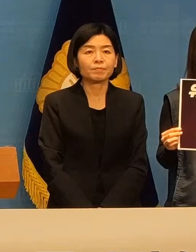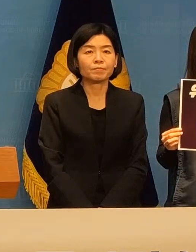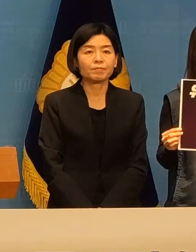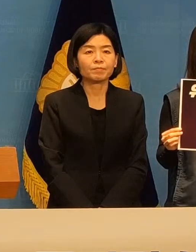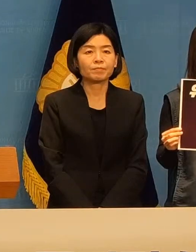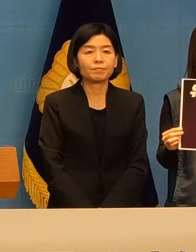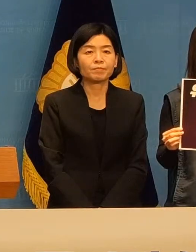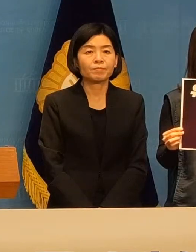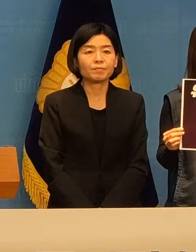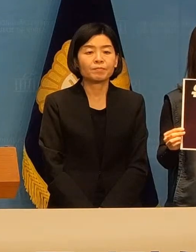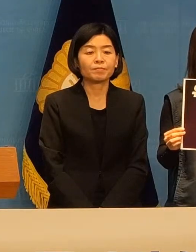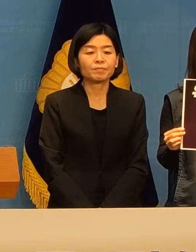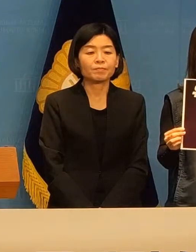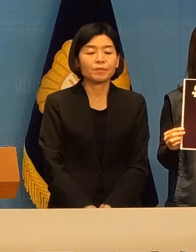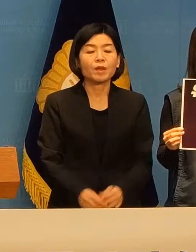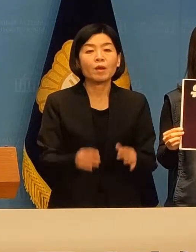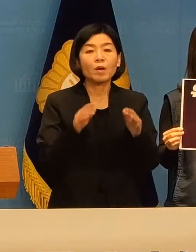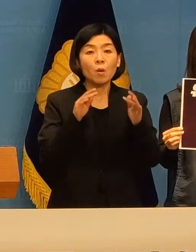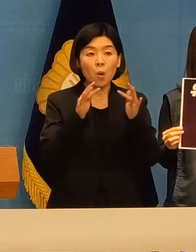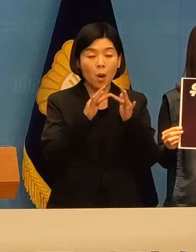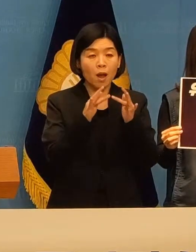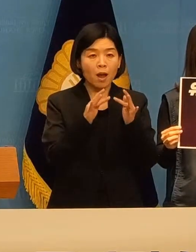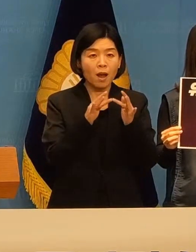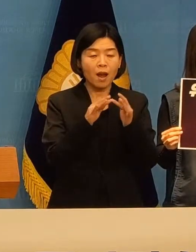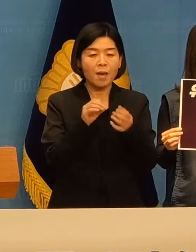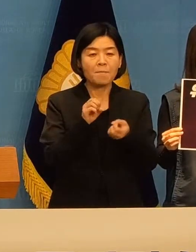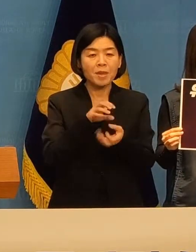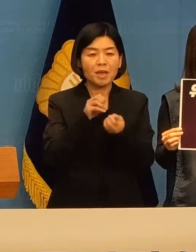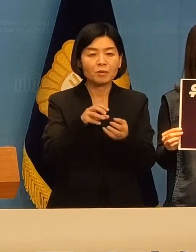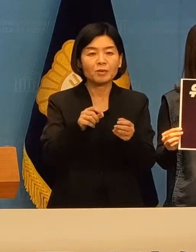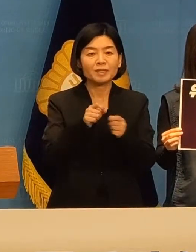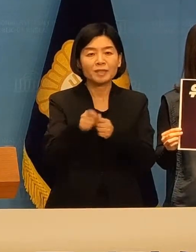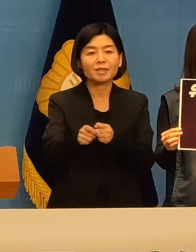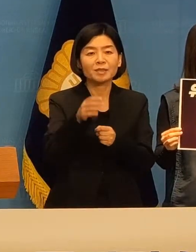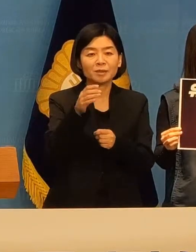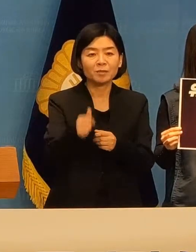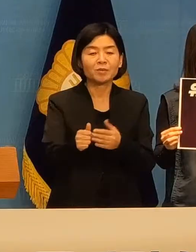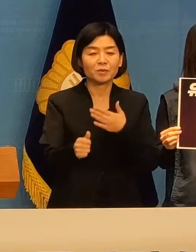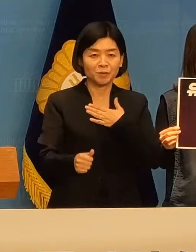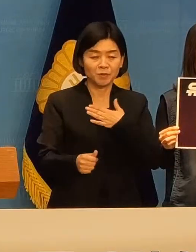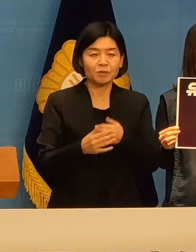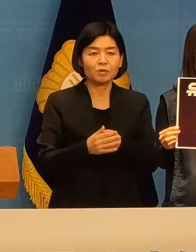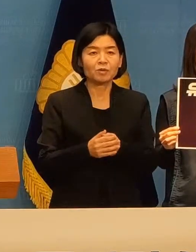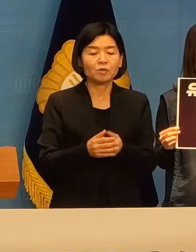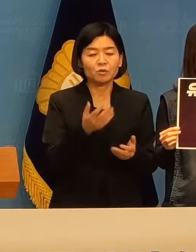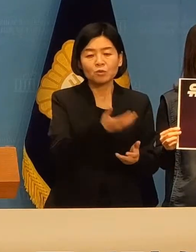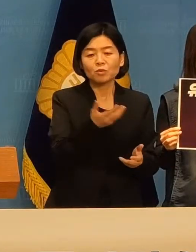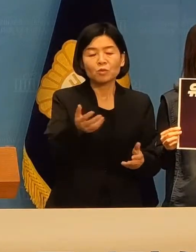네, 마트산업노조 온라인 배송지부 최대영 사무국장입니다. 유통산업의 위기,